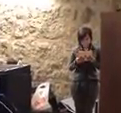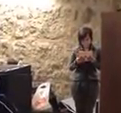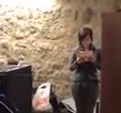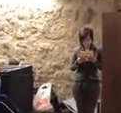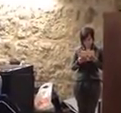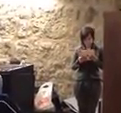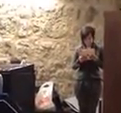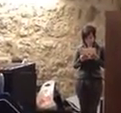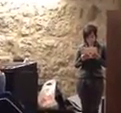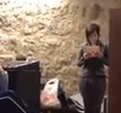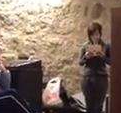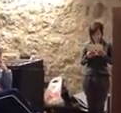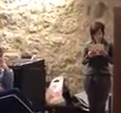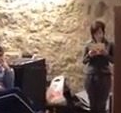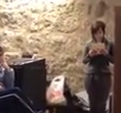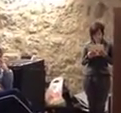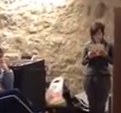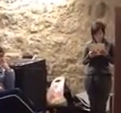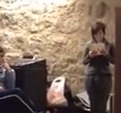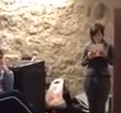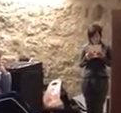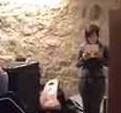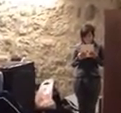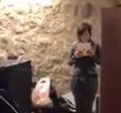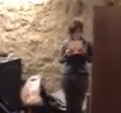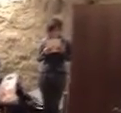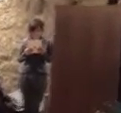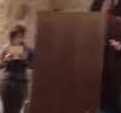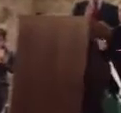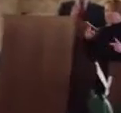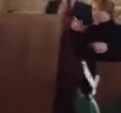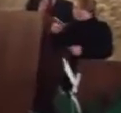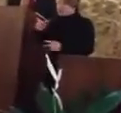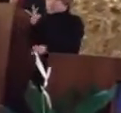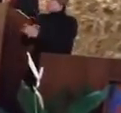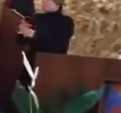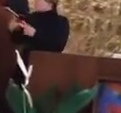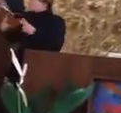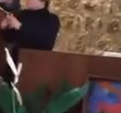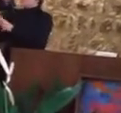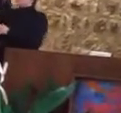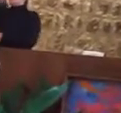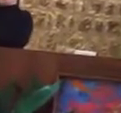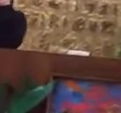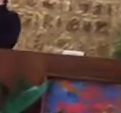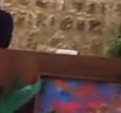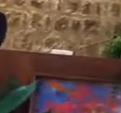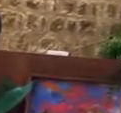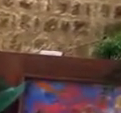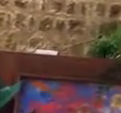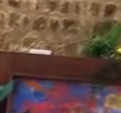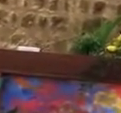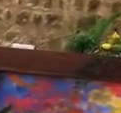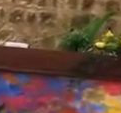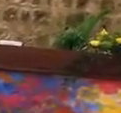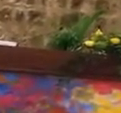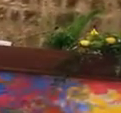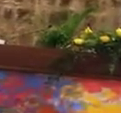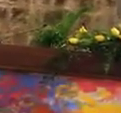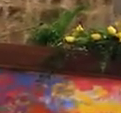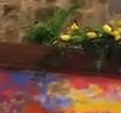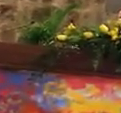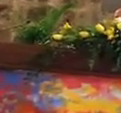riesce ad andare incontro alle esigenze dei cittadini, anche se